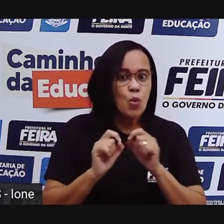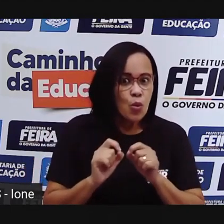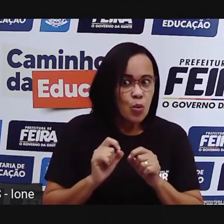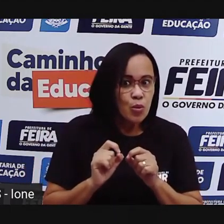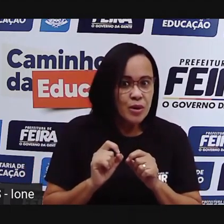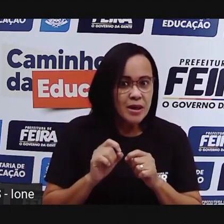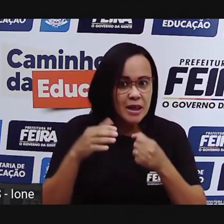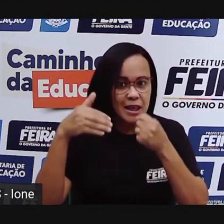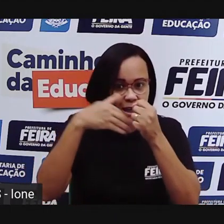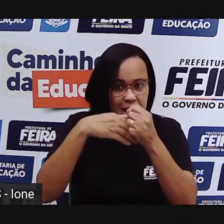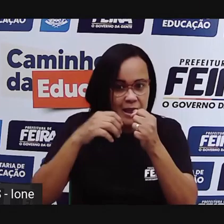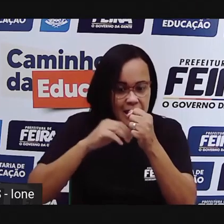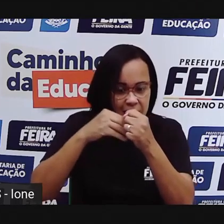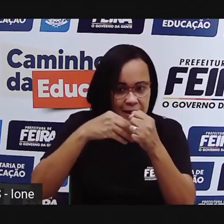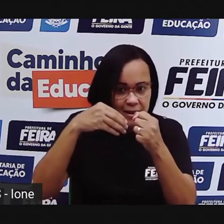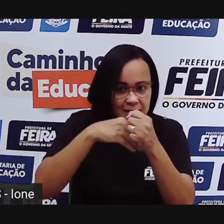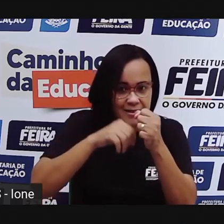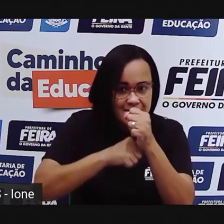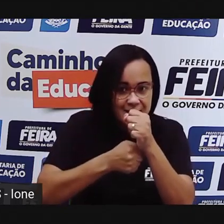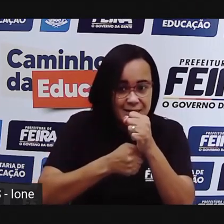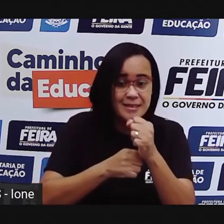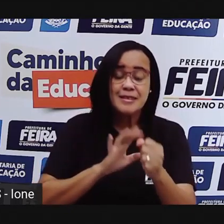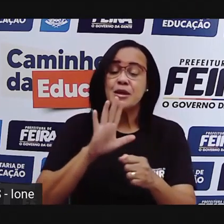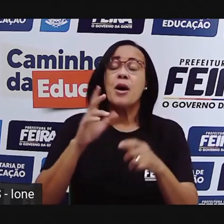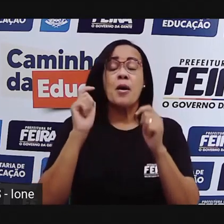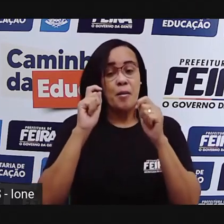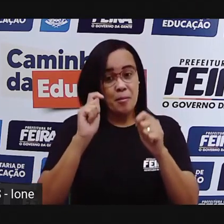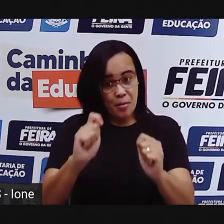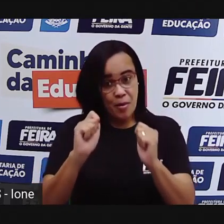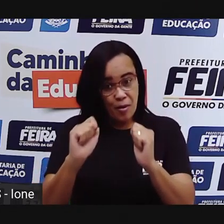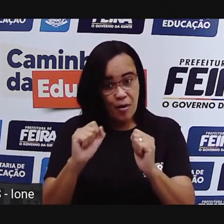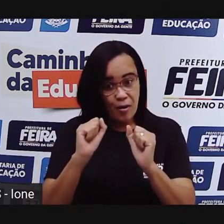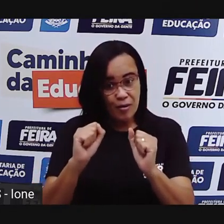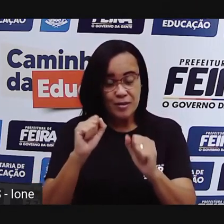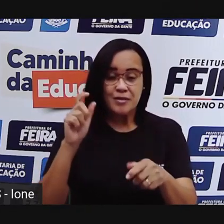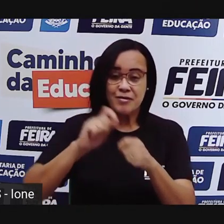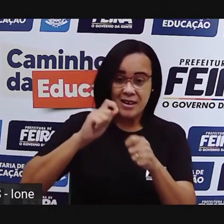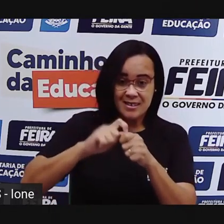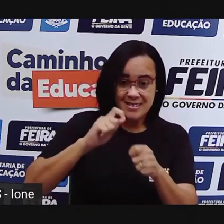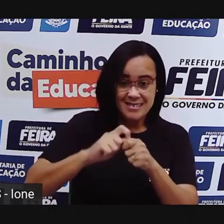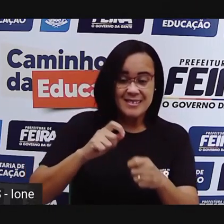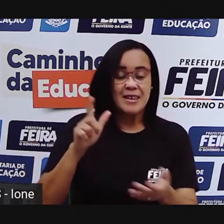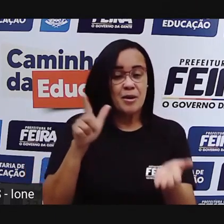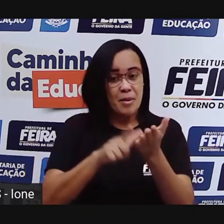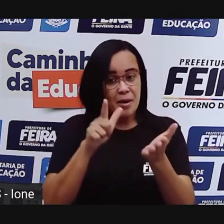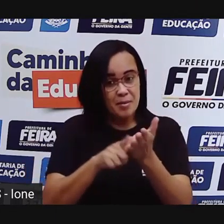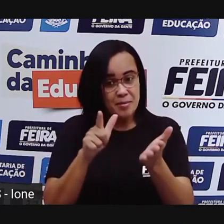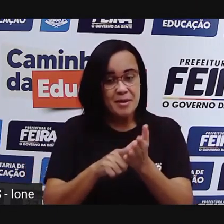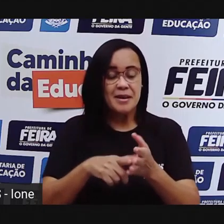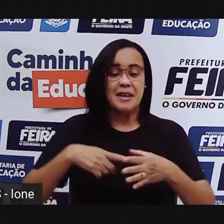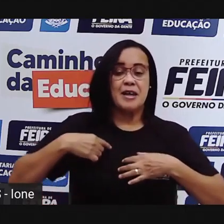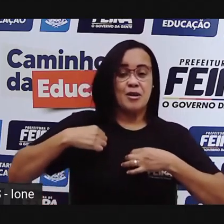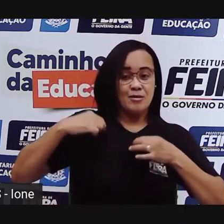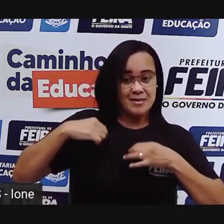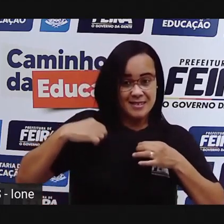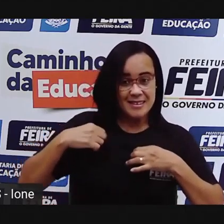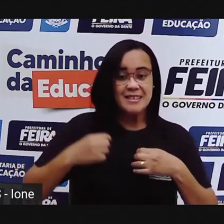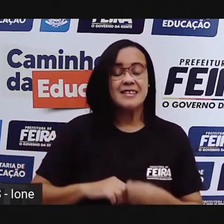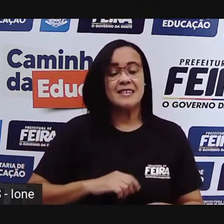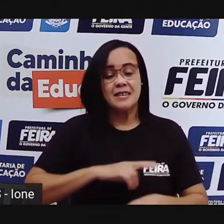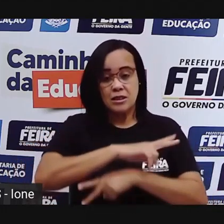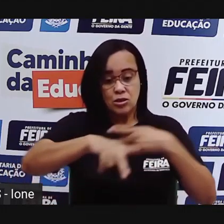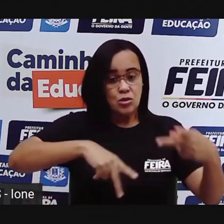brinquedo. Ele pode ser feito com papel, com tecido, com fitas. Hoje, o que eu vou ensinar para